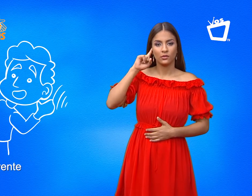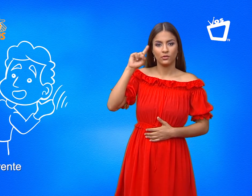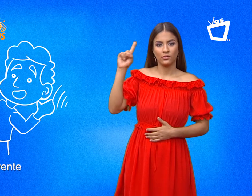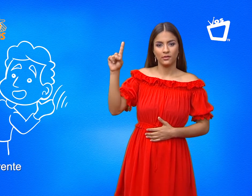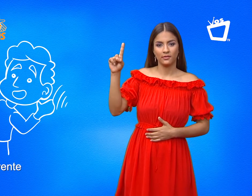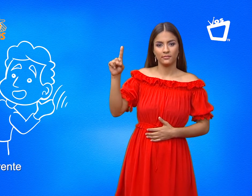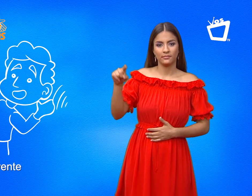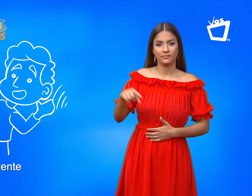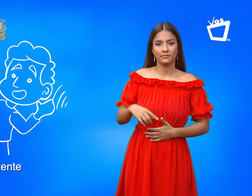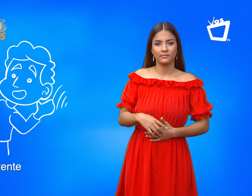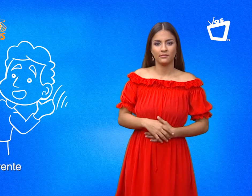oyente